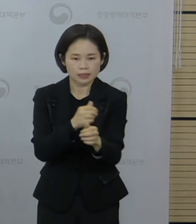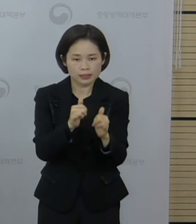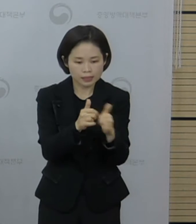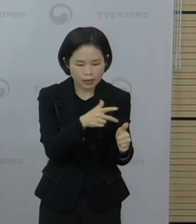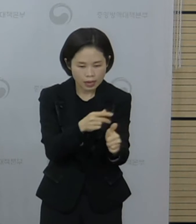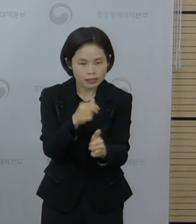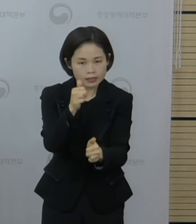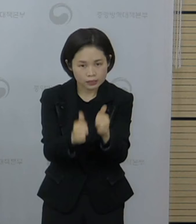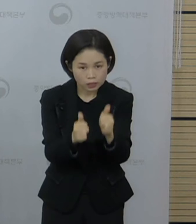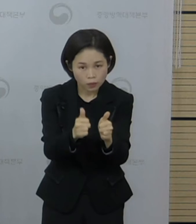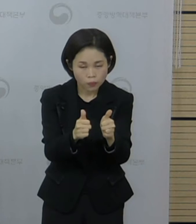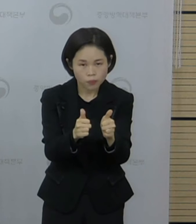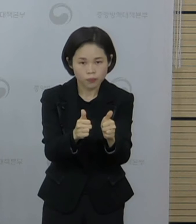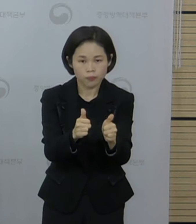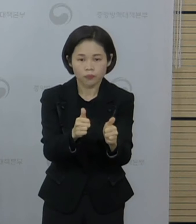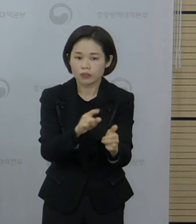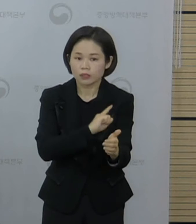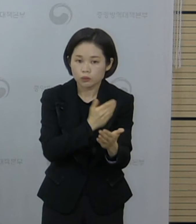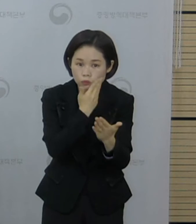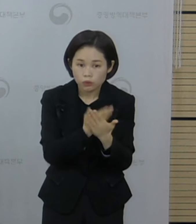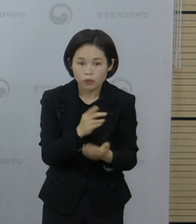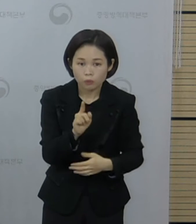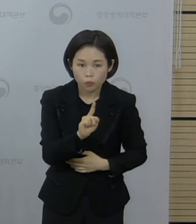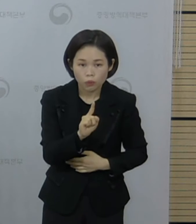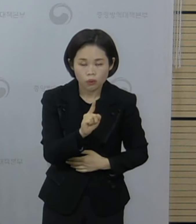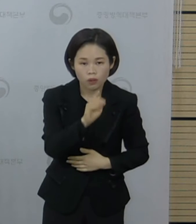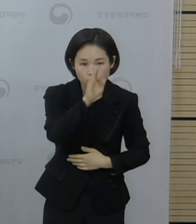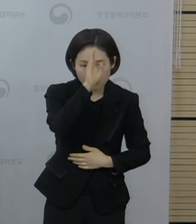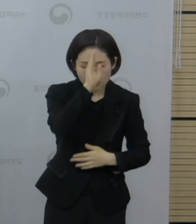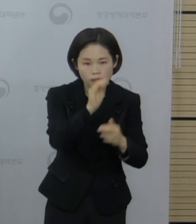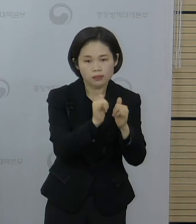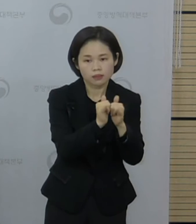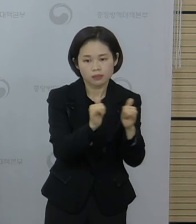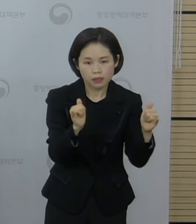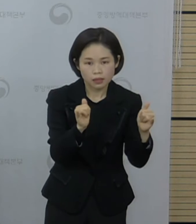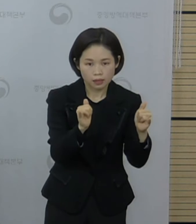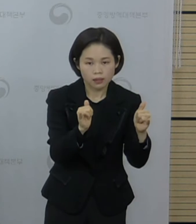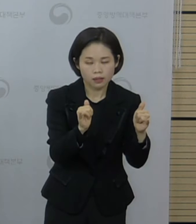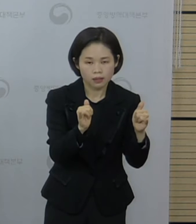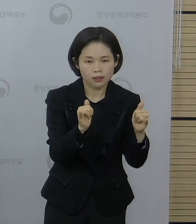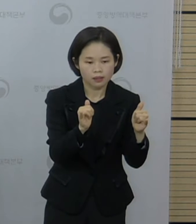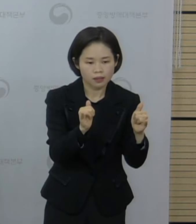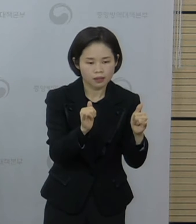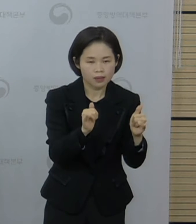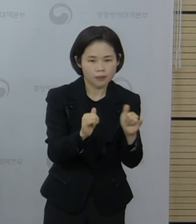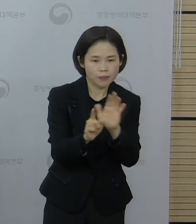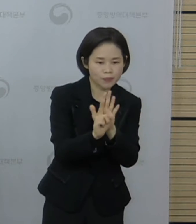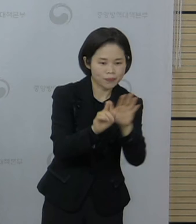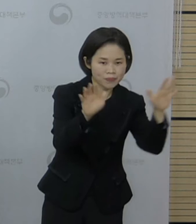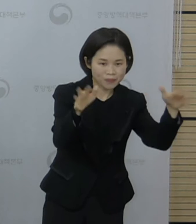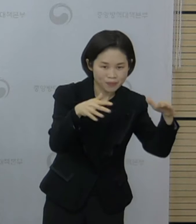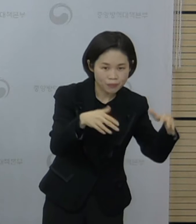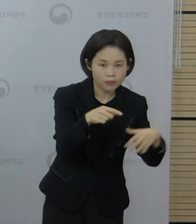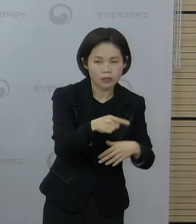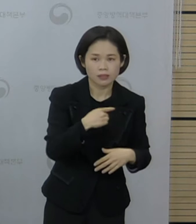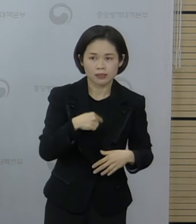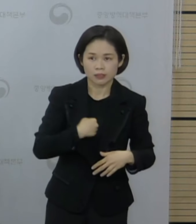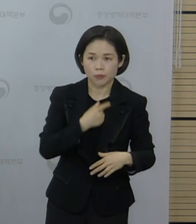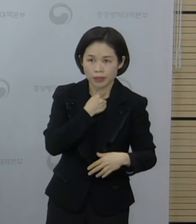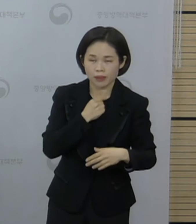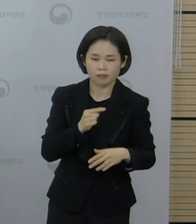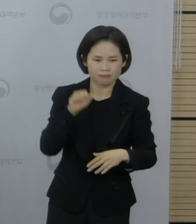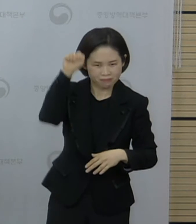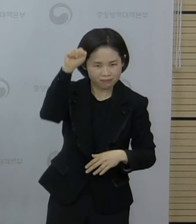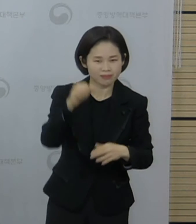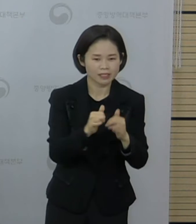가장 중요한 점은 판자 의 무 집도 백신 의 경우에는 자 원자의 모집으로 이를 극복하기 위한